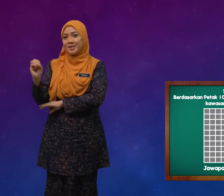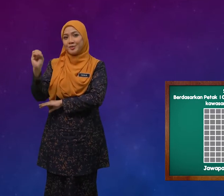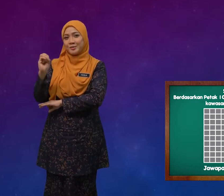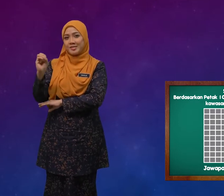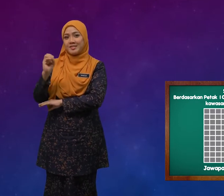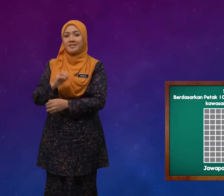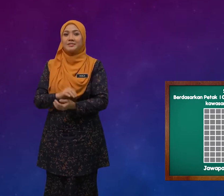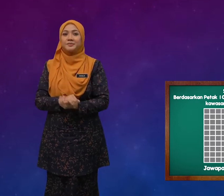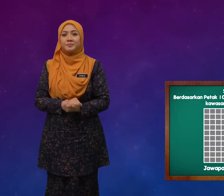76%.